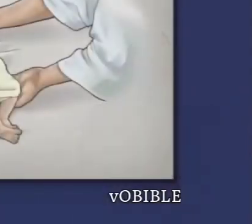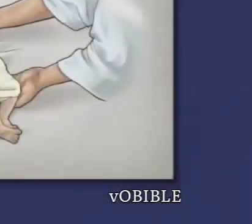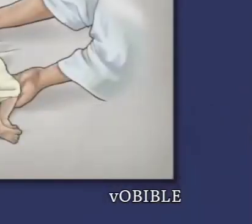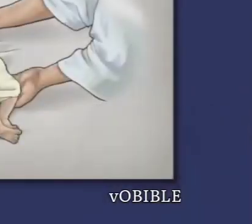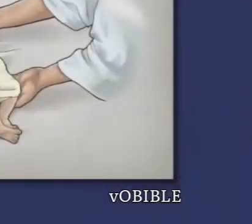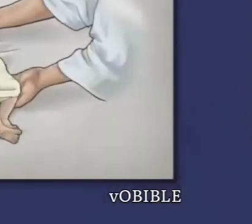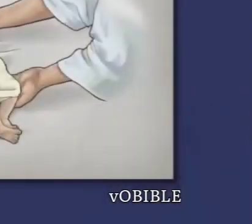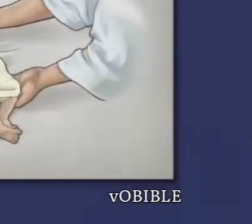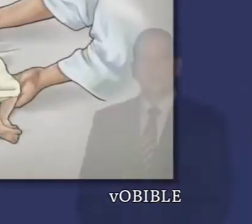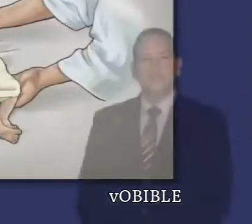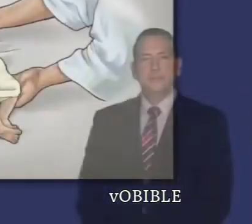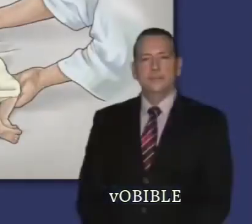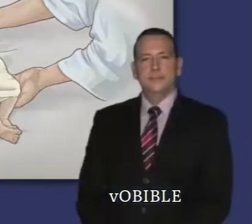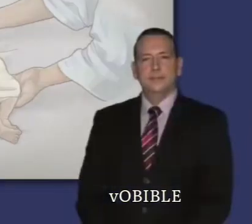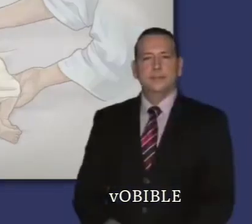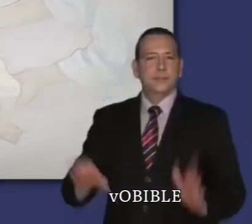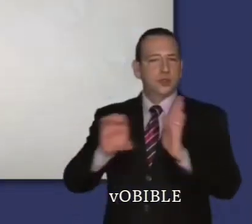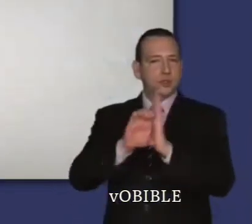Jacob.